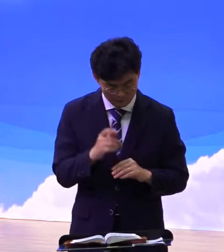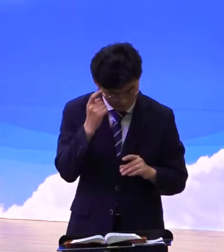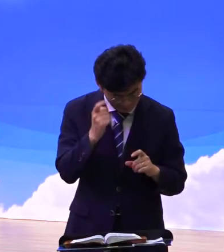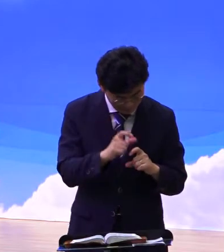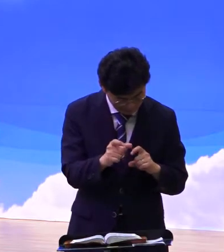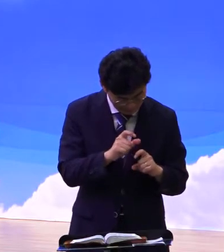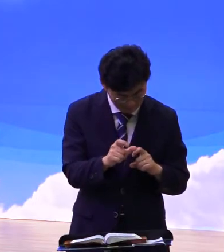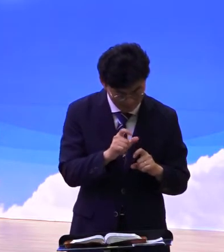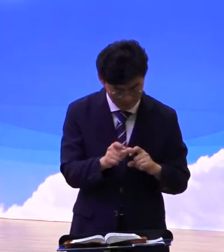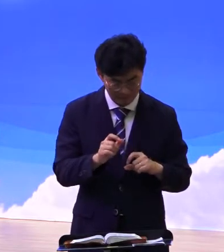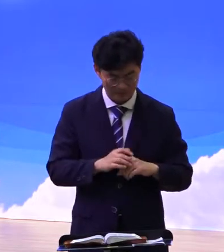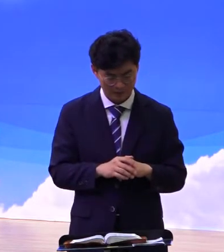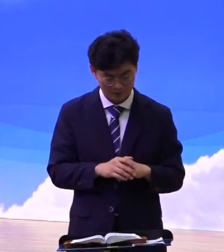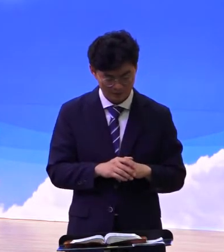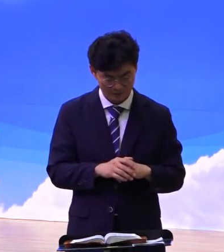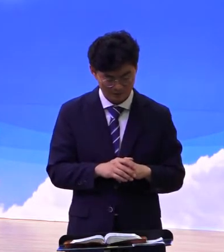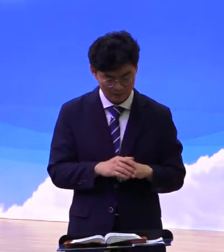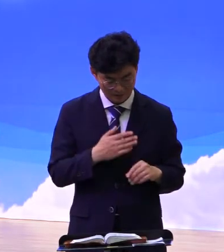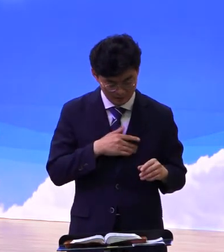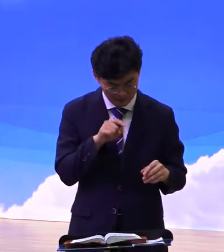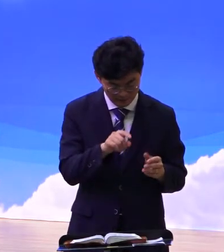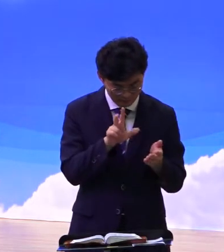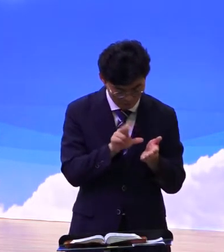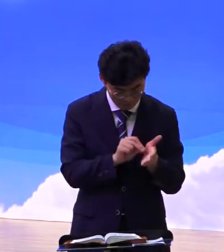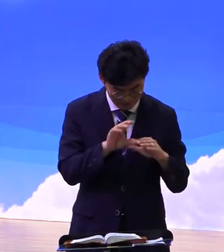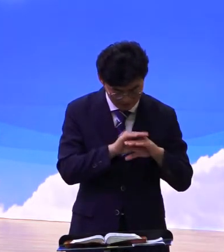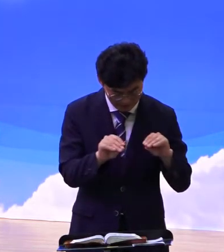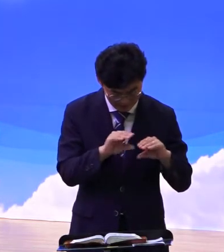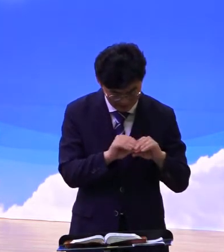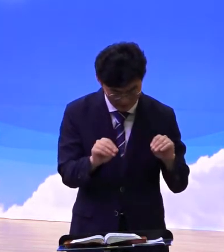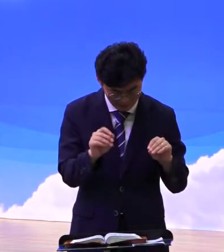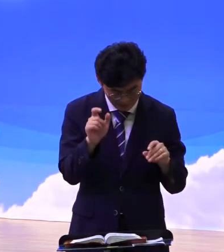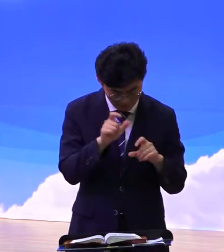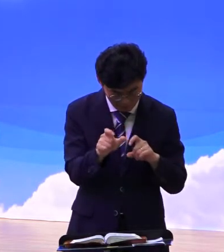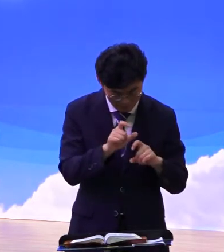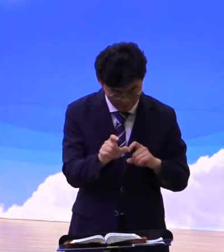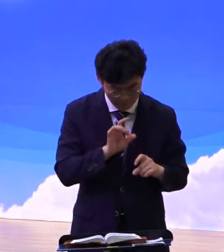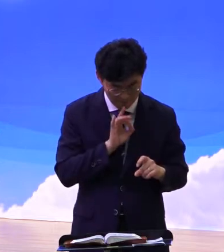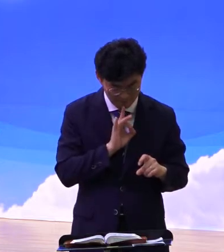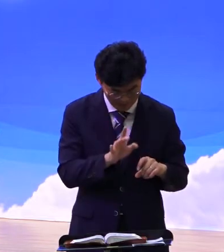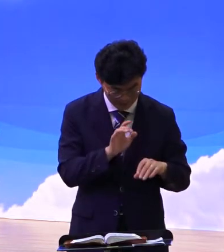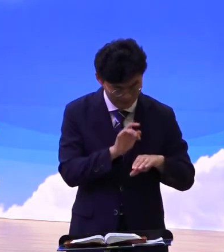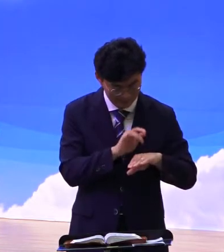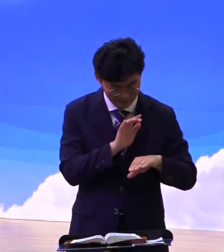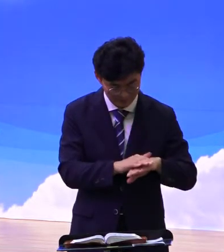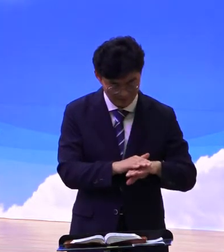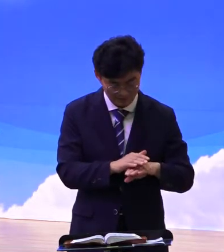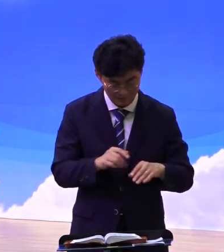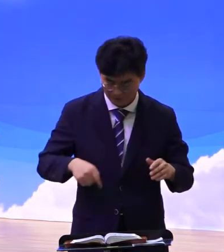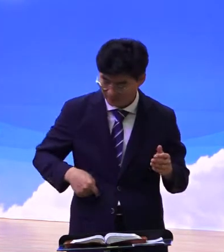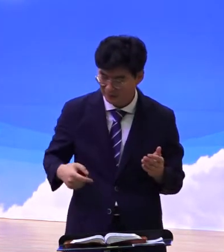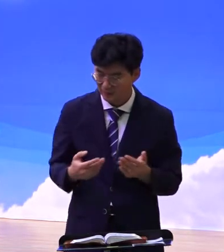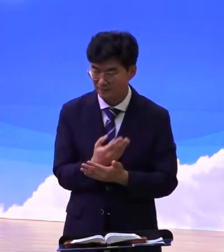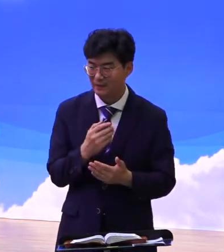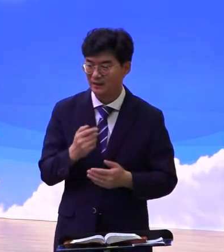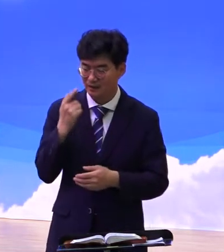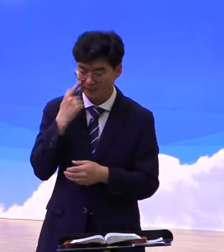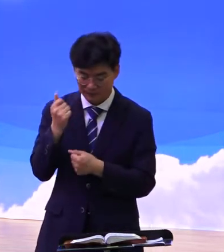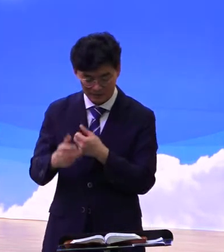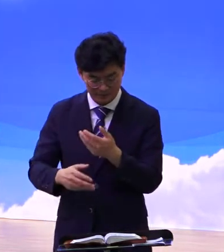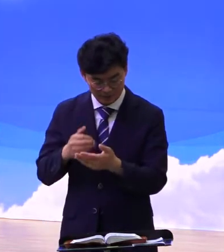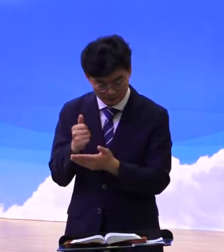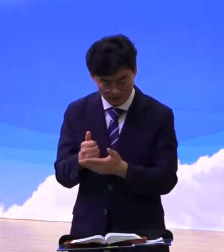고민해왔던 저희들의 모습을 주님 앞에 고백합니다. 하나님 아버지, 그